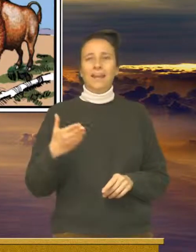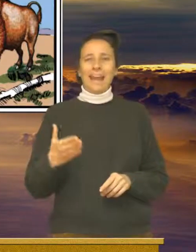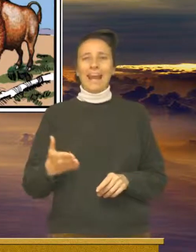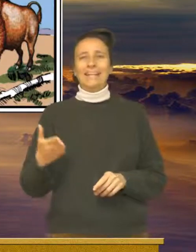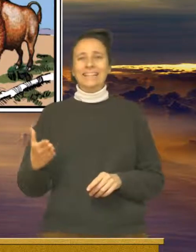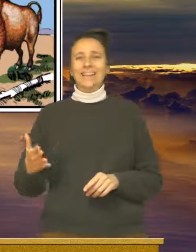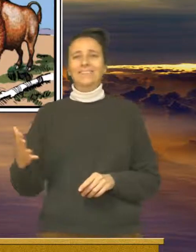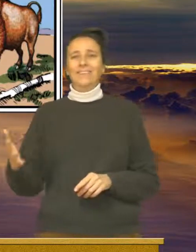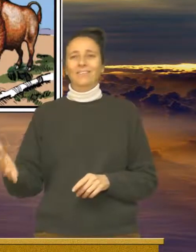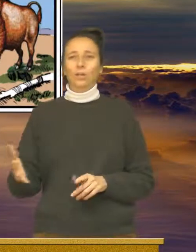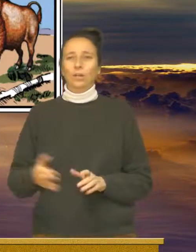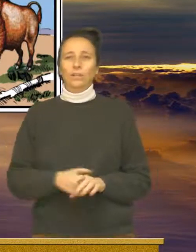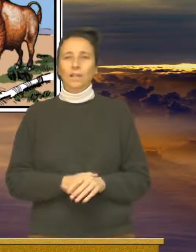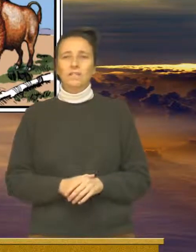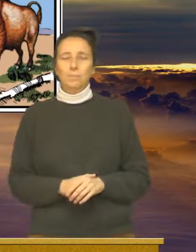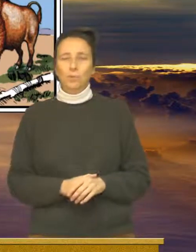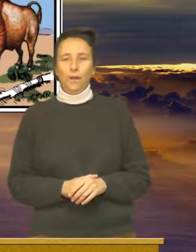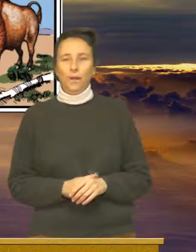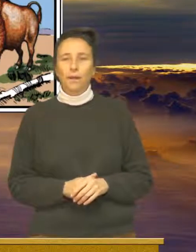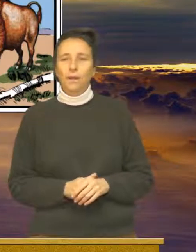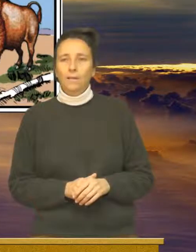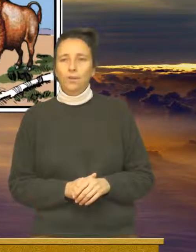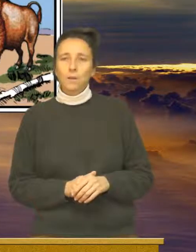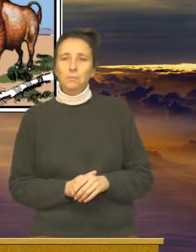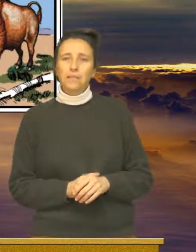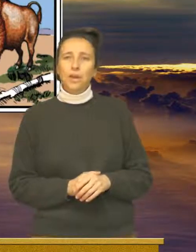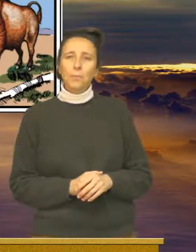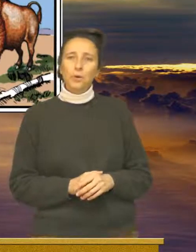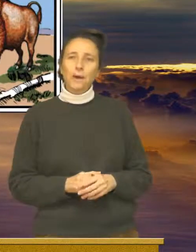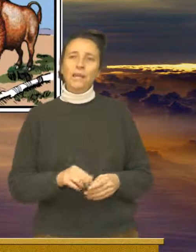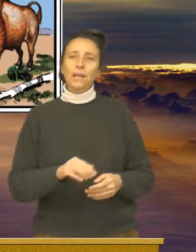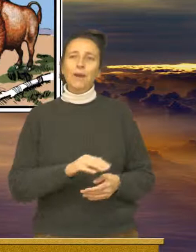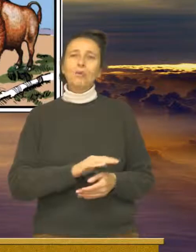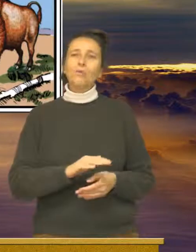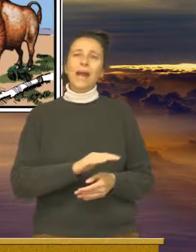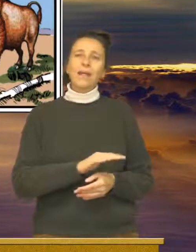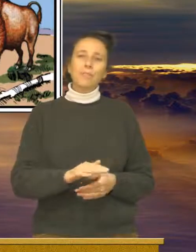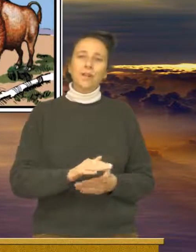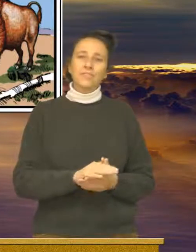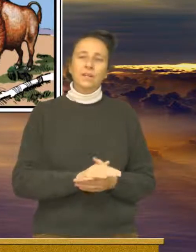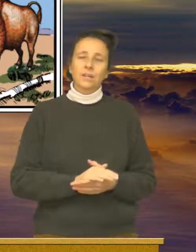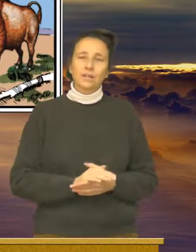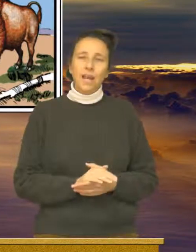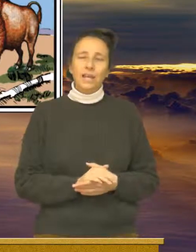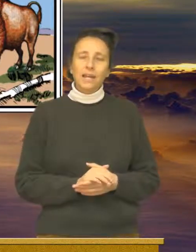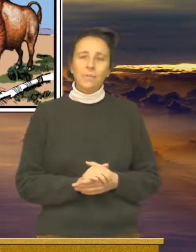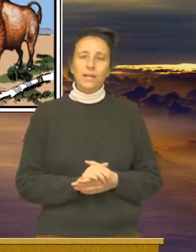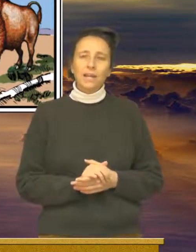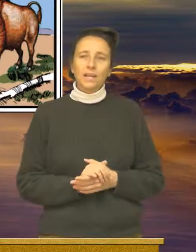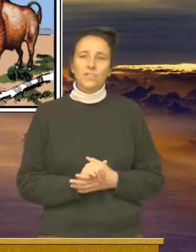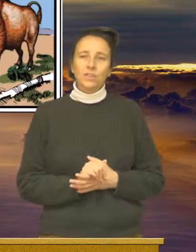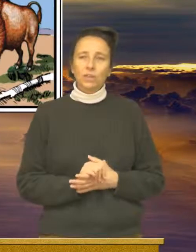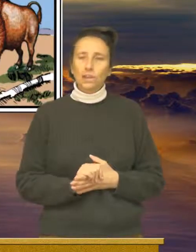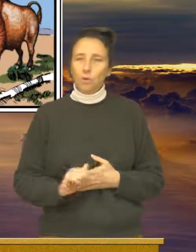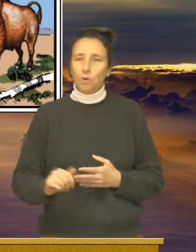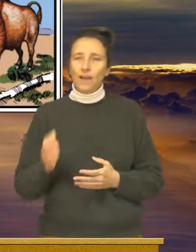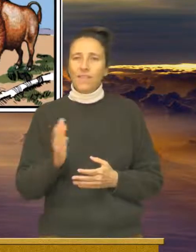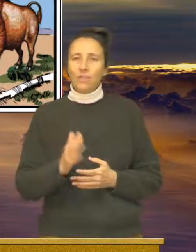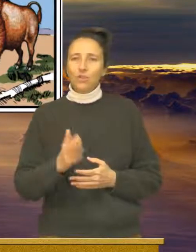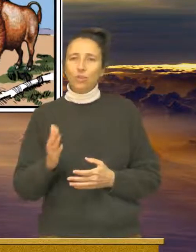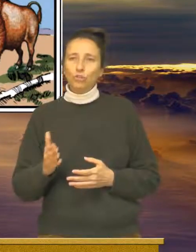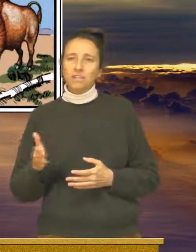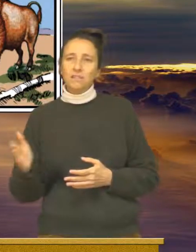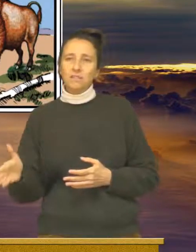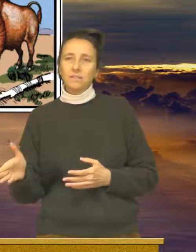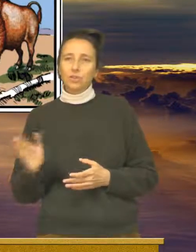triple caracterización de este poder, nos permite comprobar que no hay lugar a dudas, ya que recuerden que el Señor dijo: en